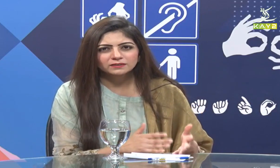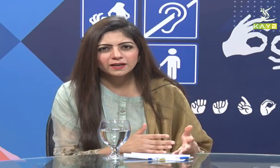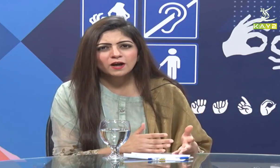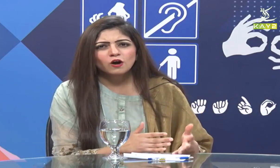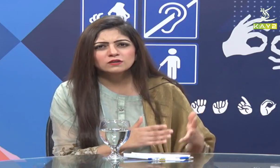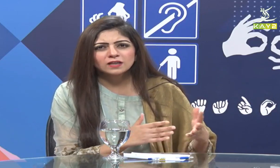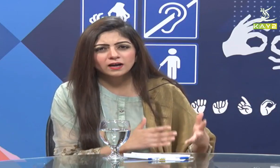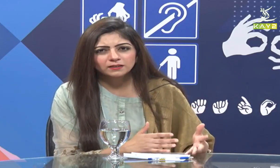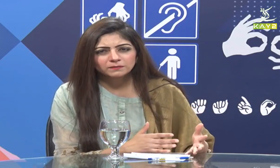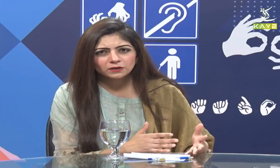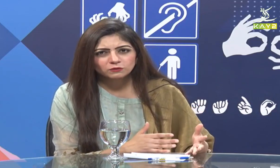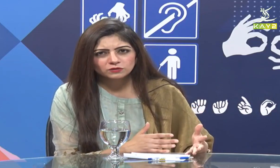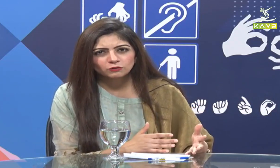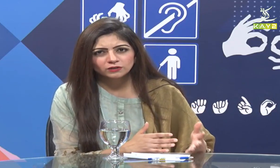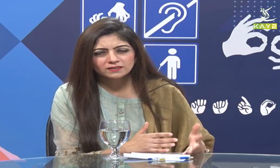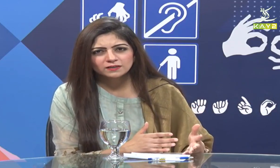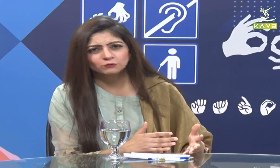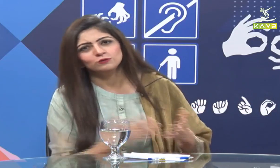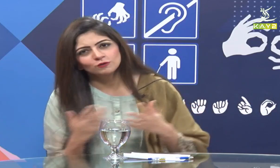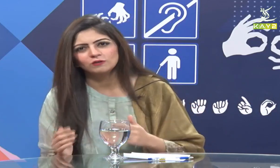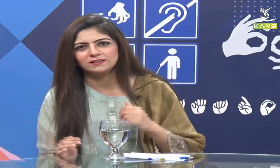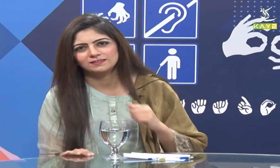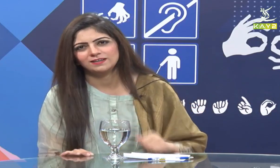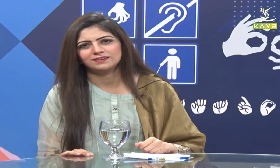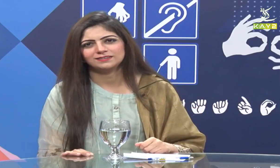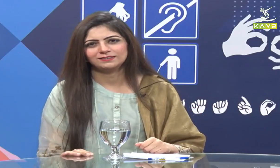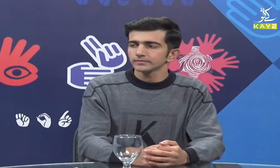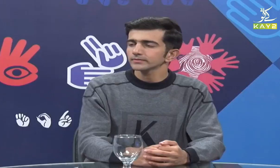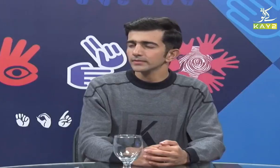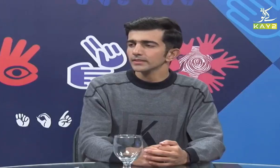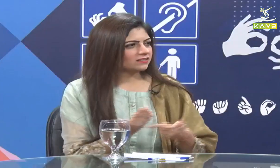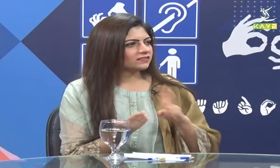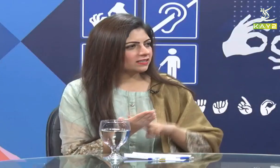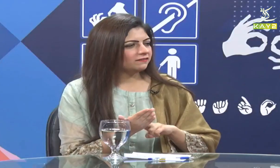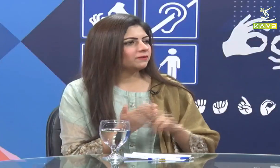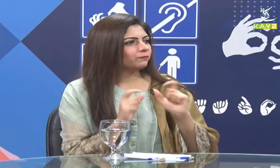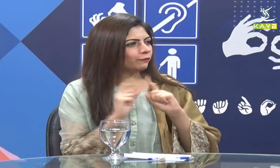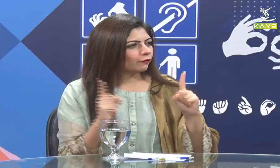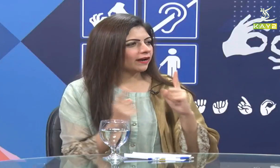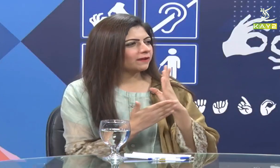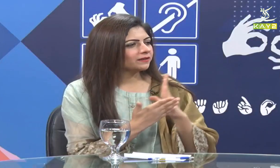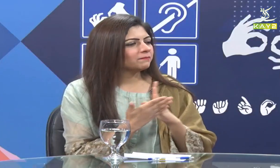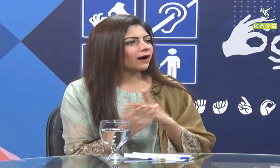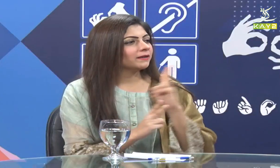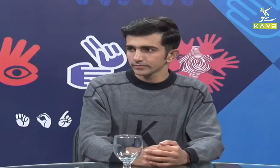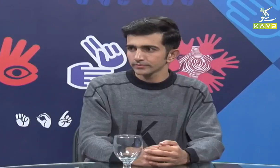है, और साथ अपने उस हुनर से दूसरों को कैसे सिखा सकता है। आज के इस टीवी प्रोग्राम के बारे में